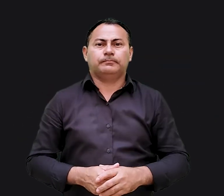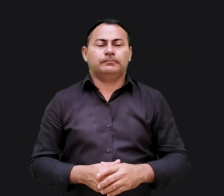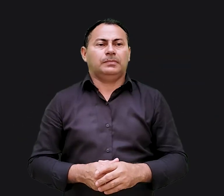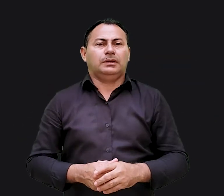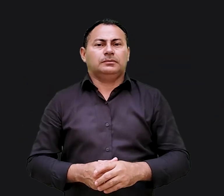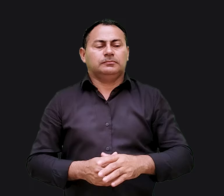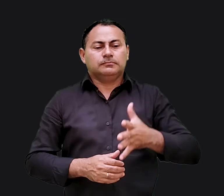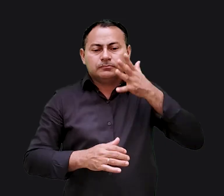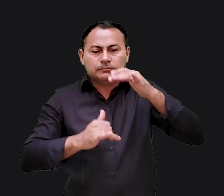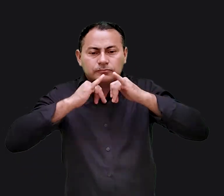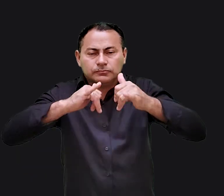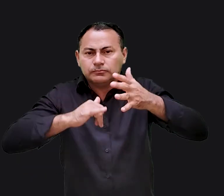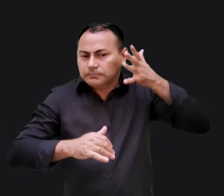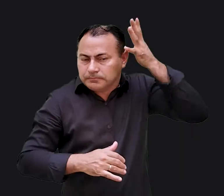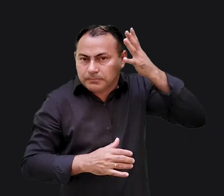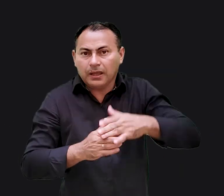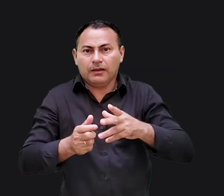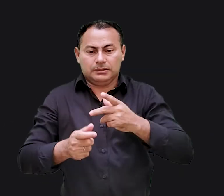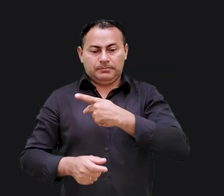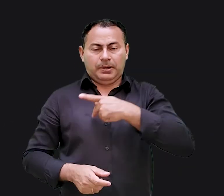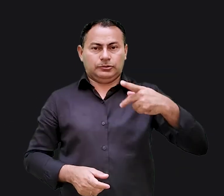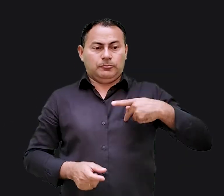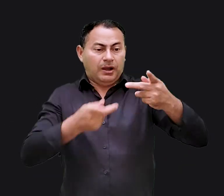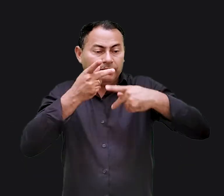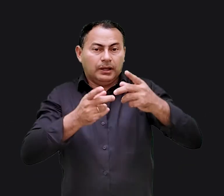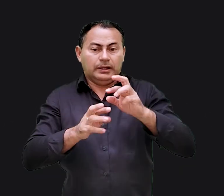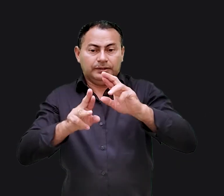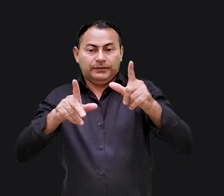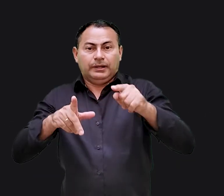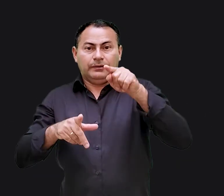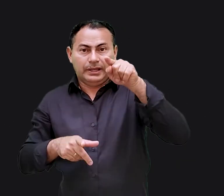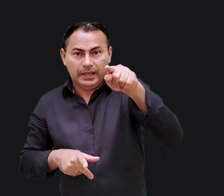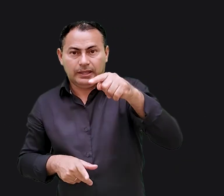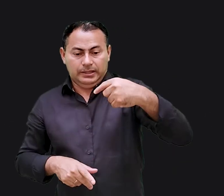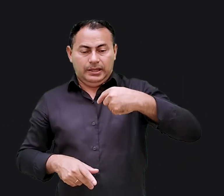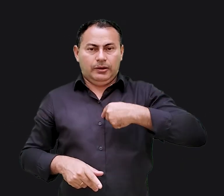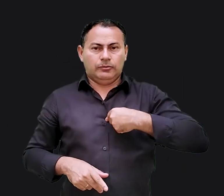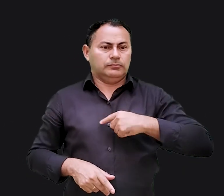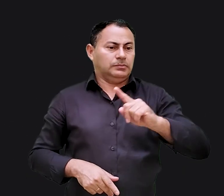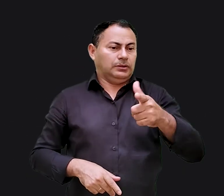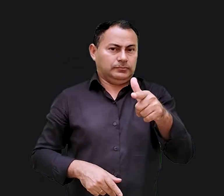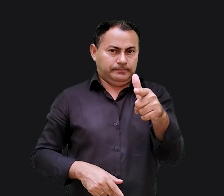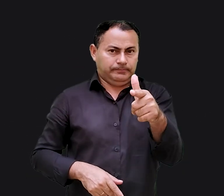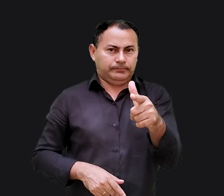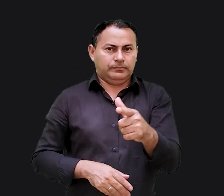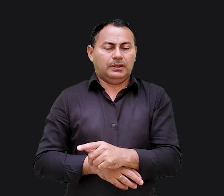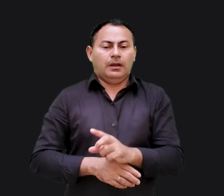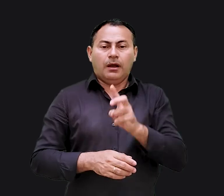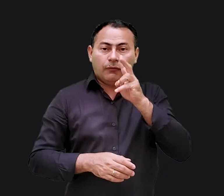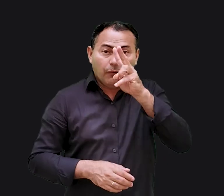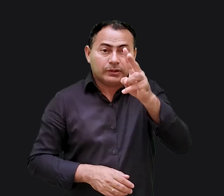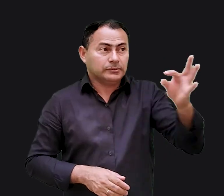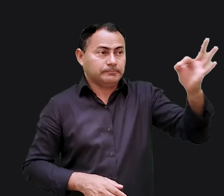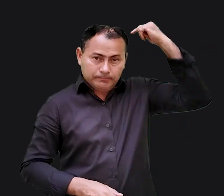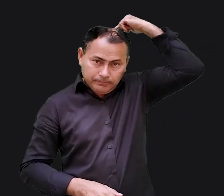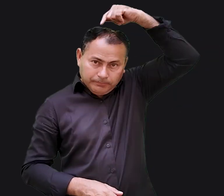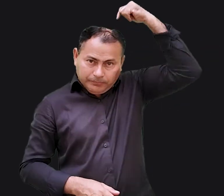Esse grande pregador me disse, olha, a diferença entre você e eu é que se não houver unção do Espírito, você